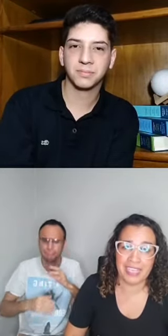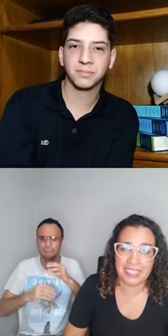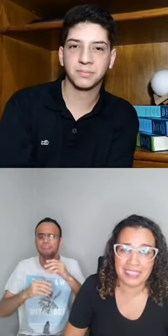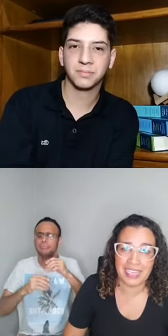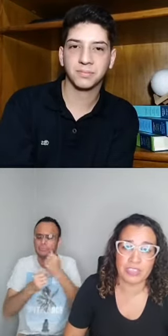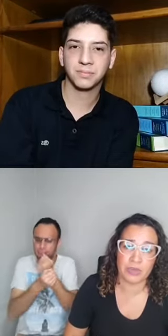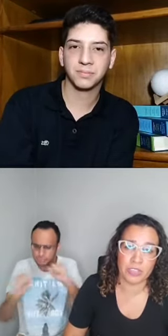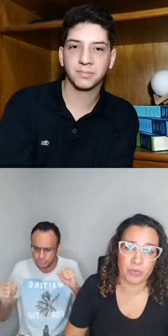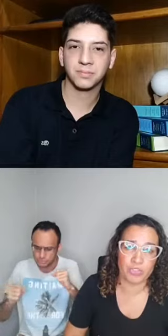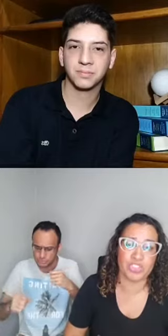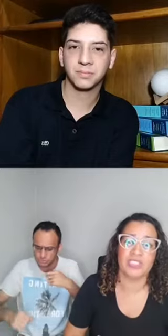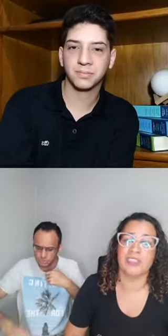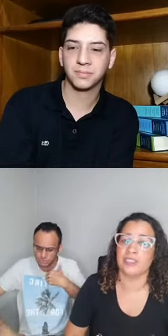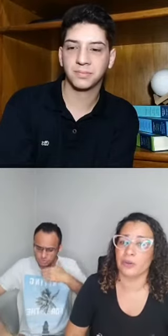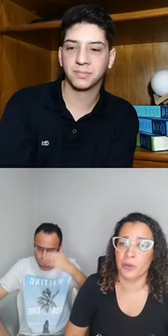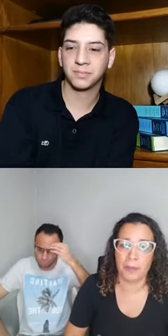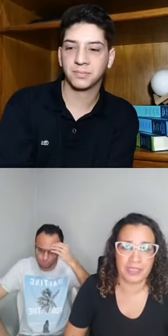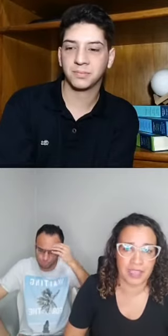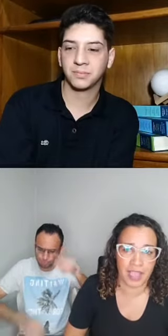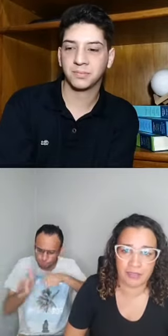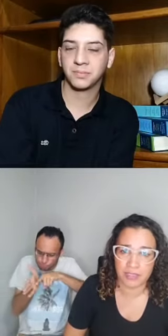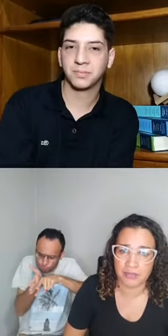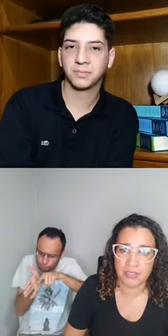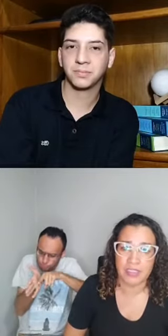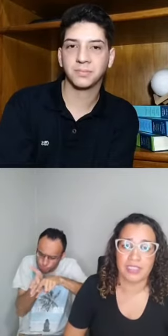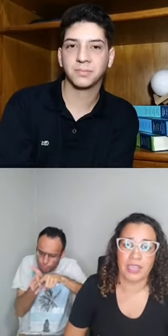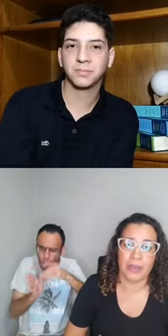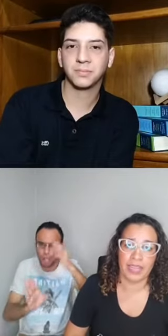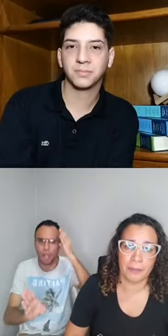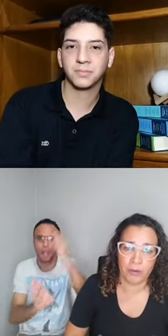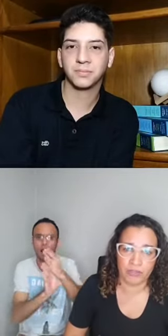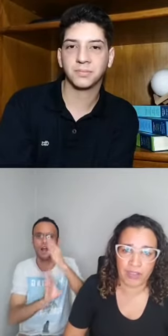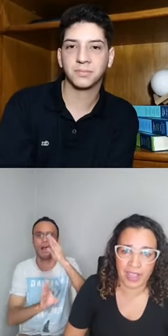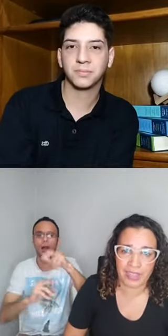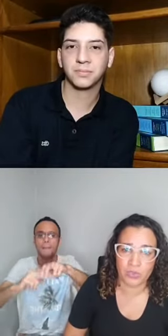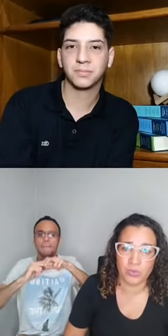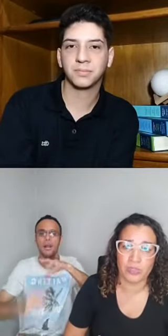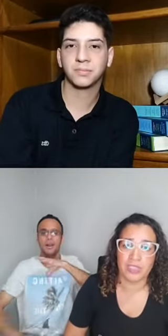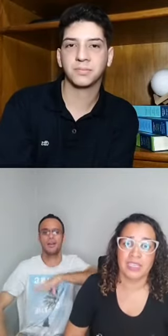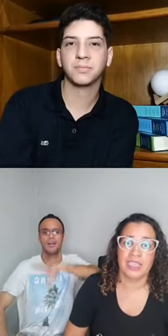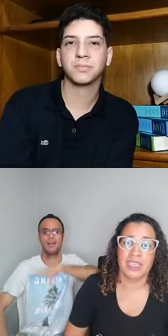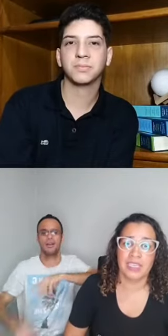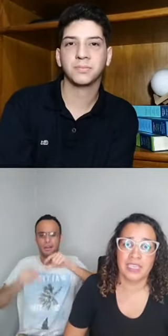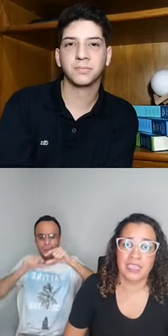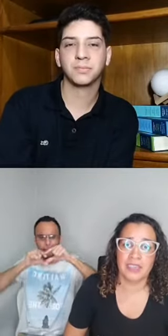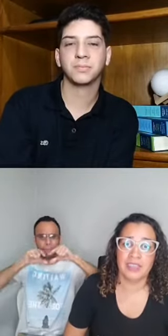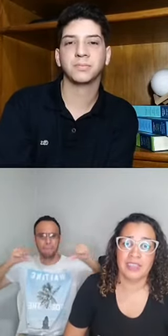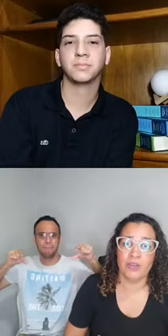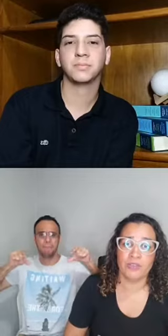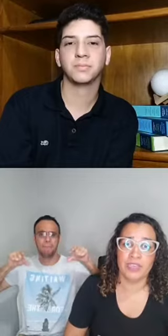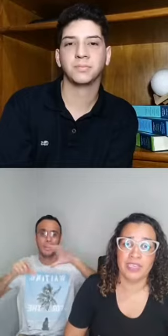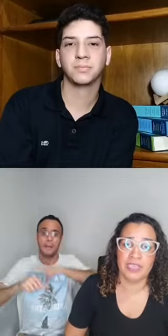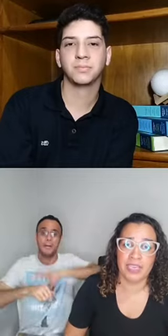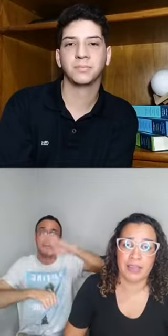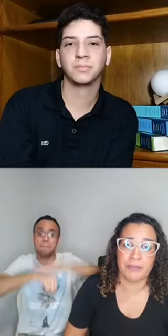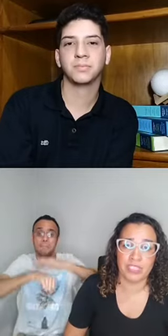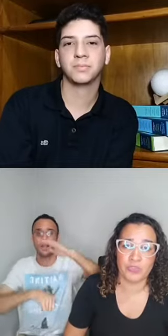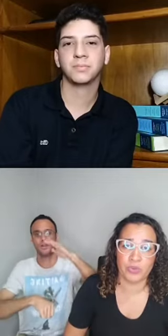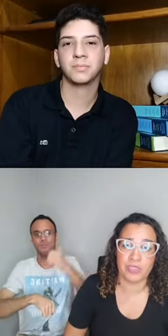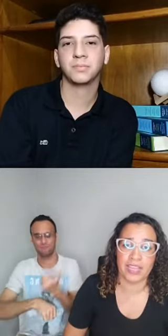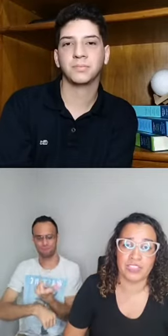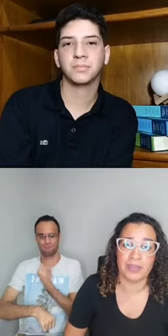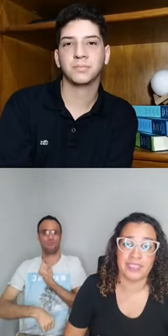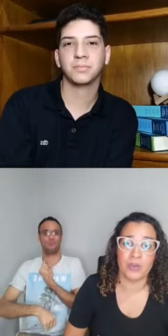que ler aquele texto, eu respondia, então eu não passava, né? Eu era reprovado. E eu vi que a